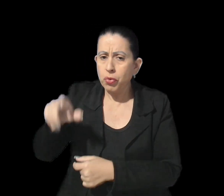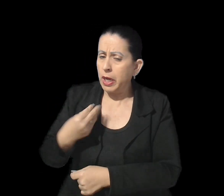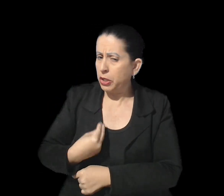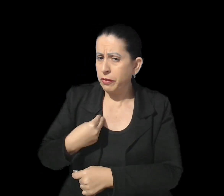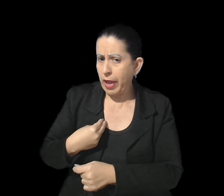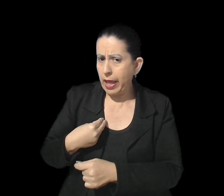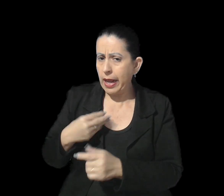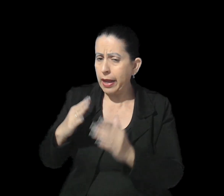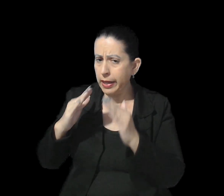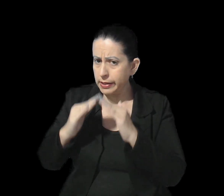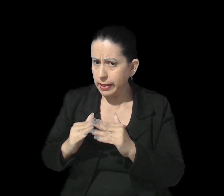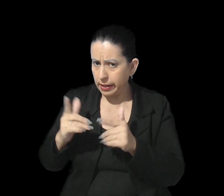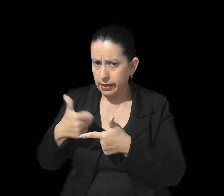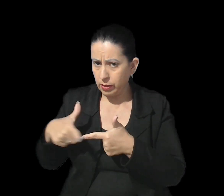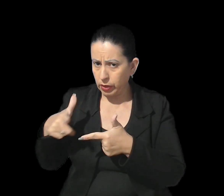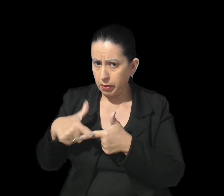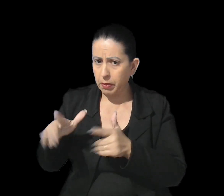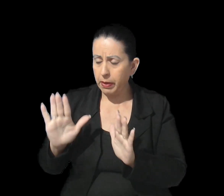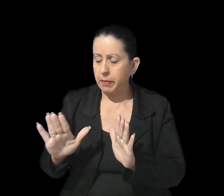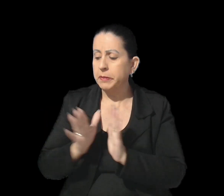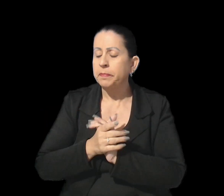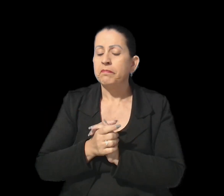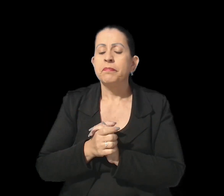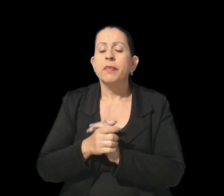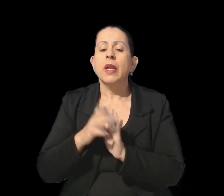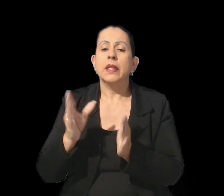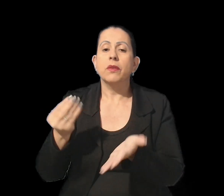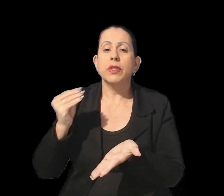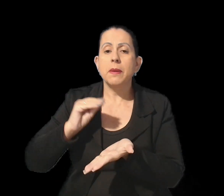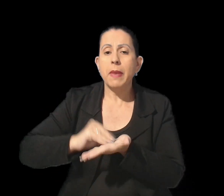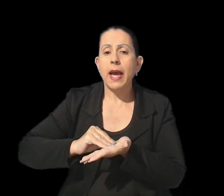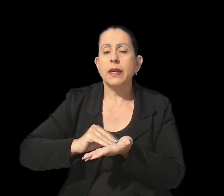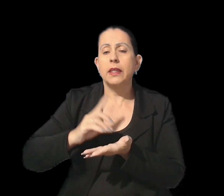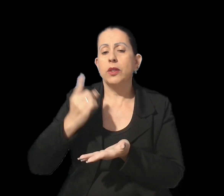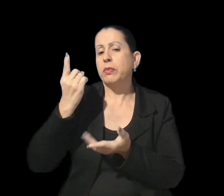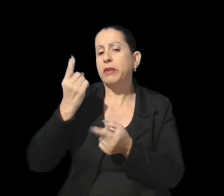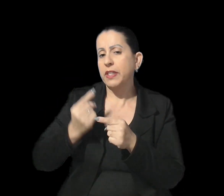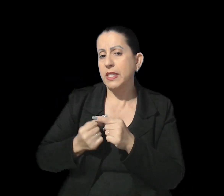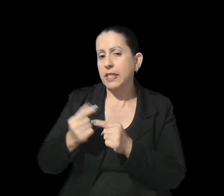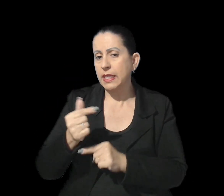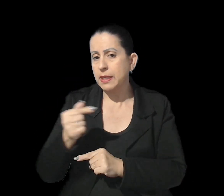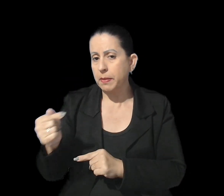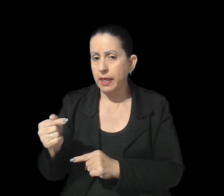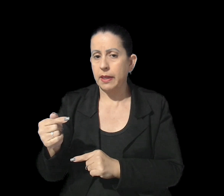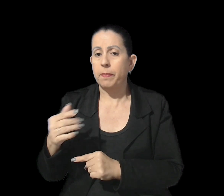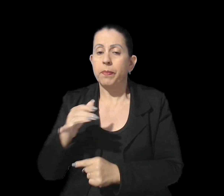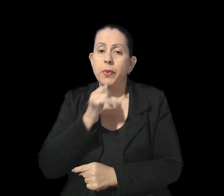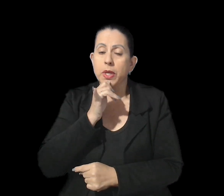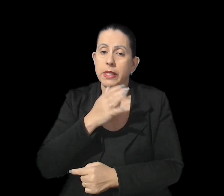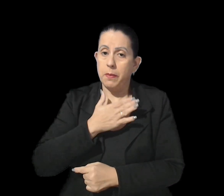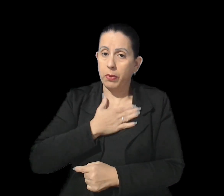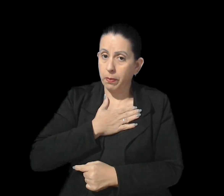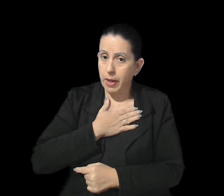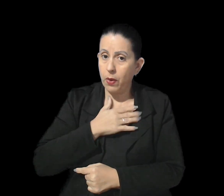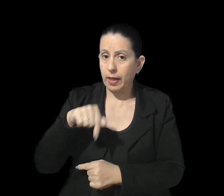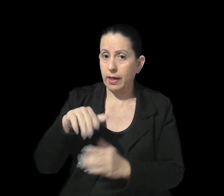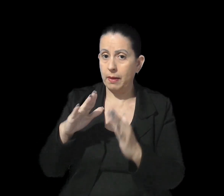quem tiver na residência, não tem problema. Então você marca ali uma vez na semana. Por exemplo, o meu aqui na